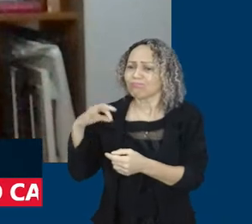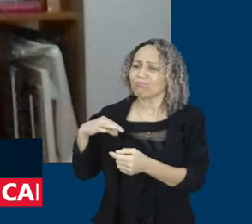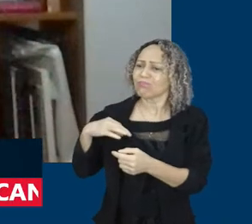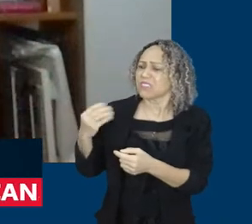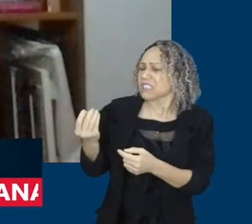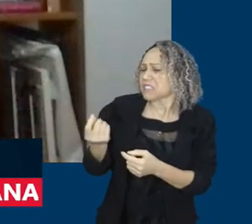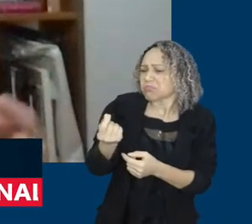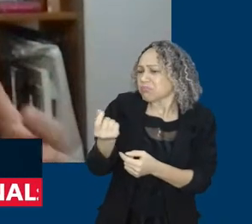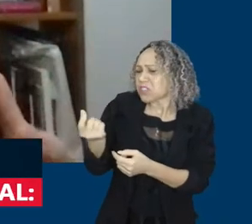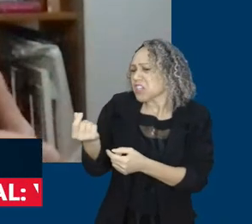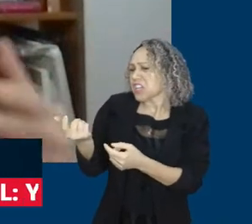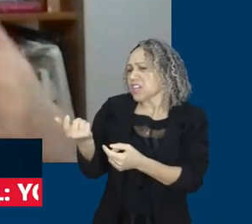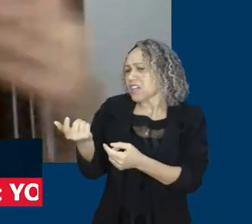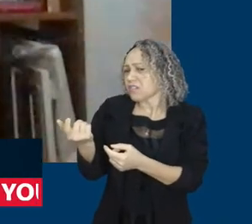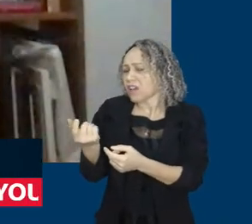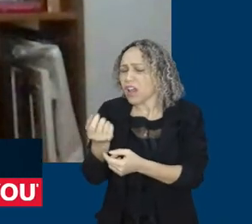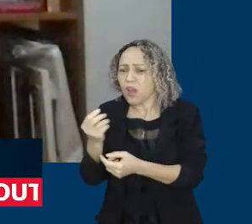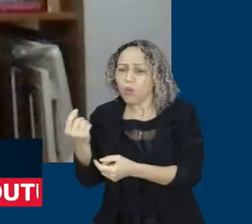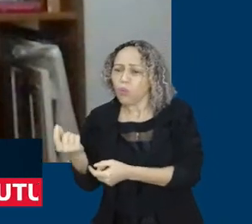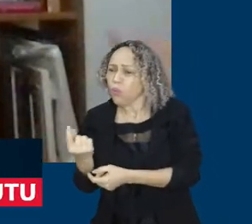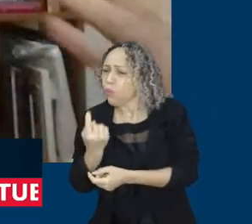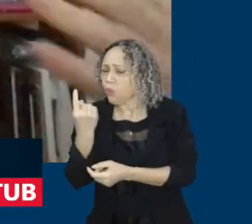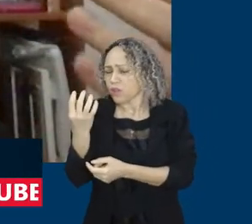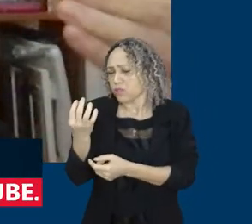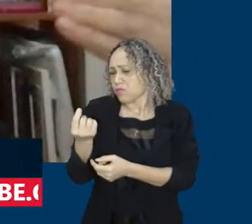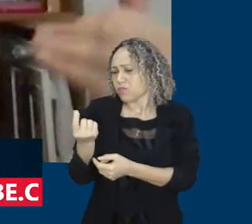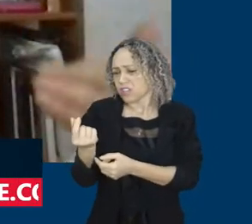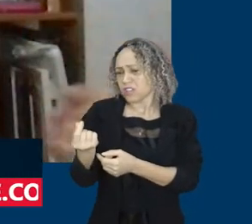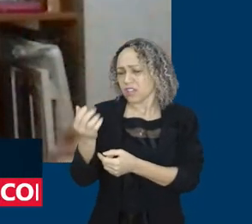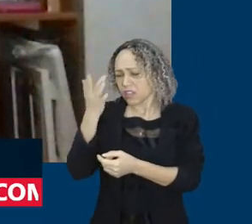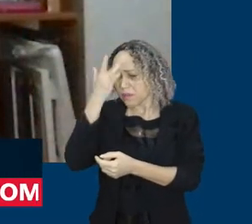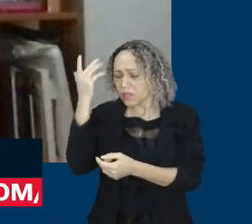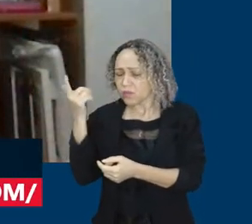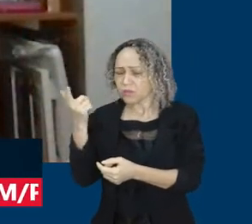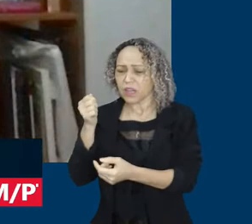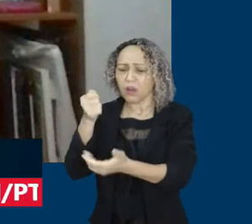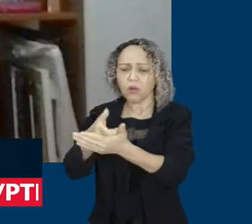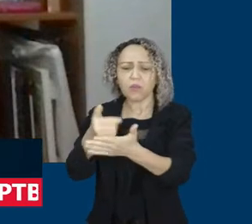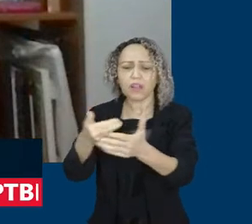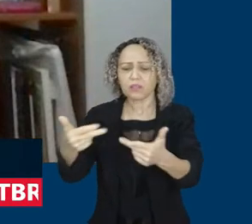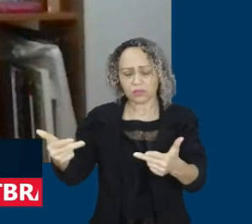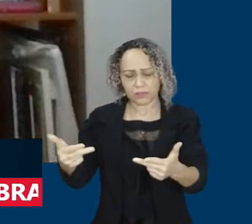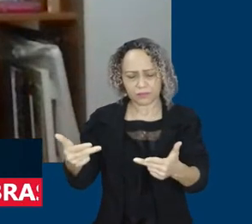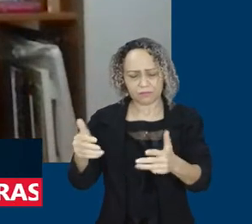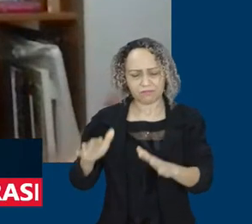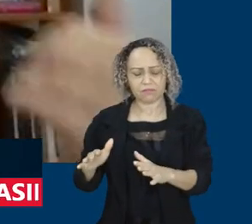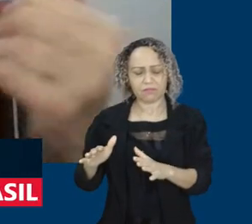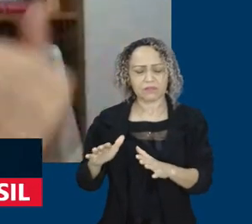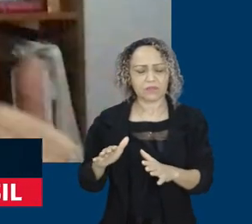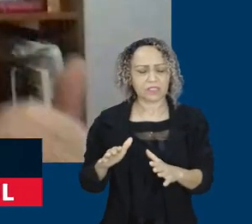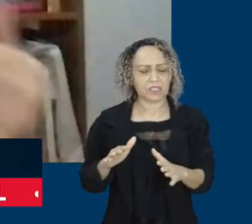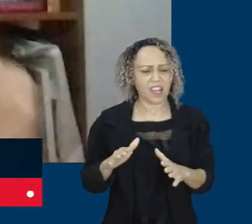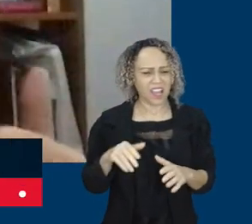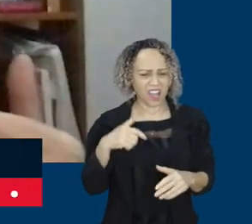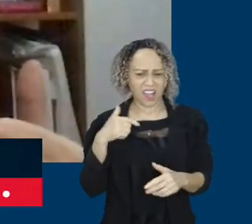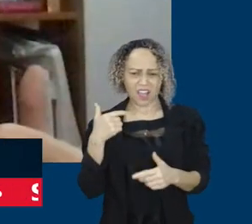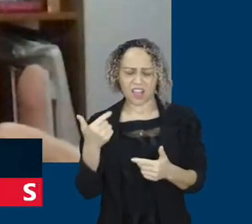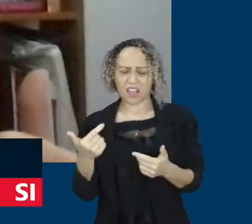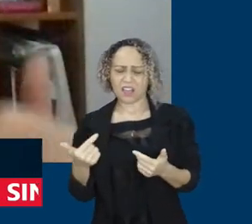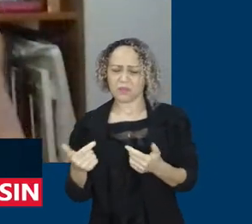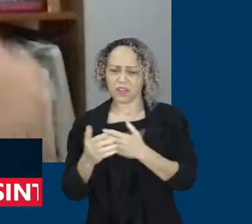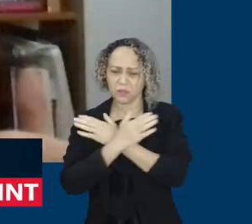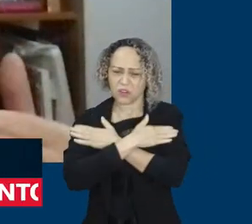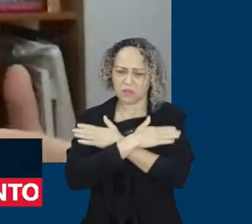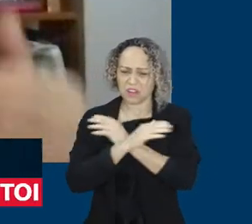estão trabalhando, falam assim, não, o desemprego está caindo. A população que está conseguindo uma ocupação sem carteira